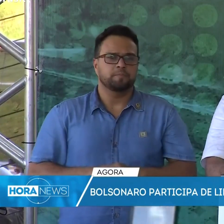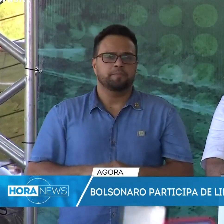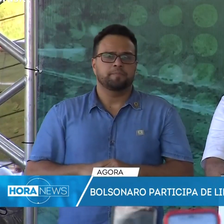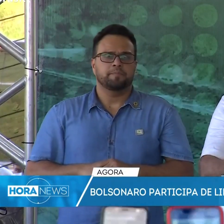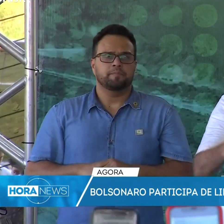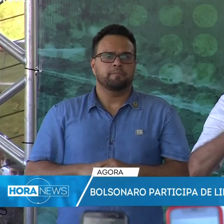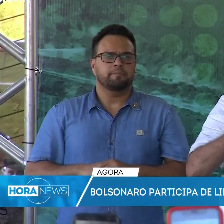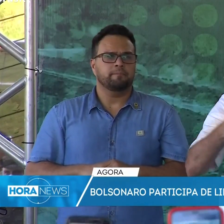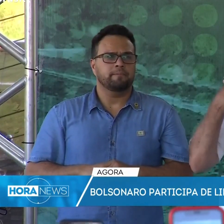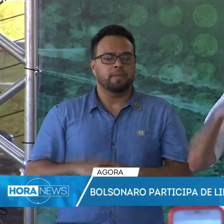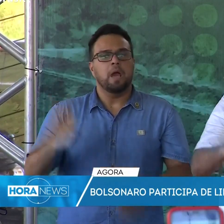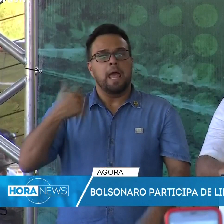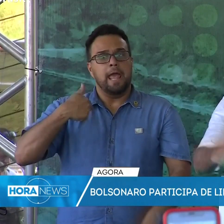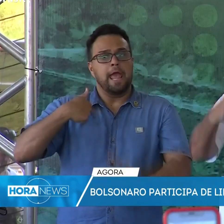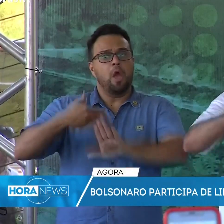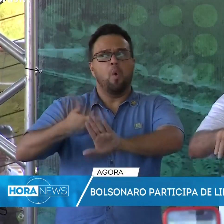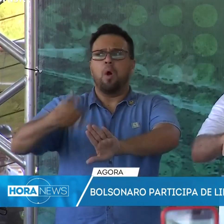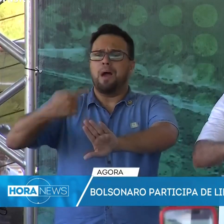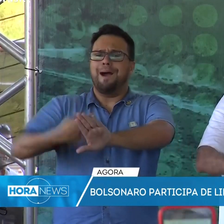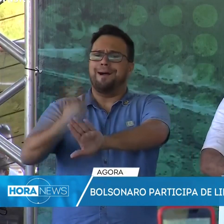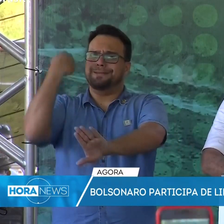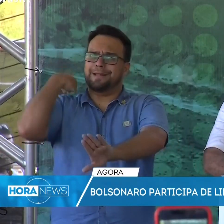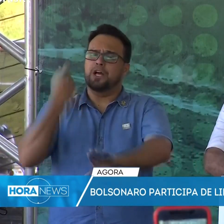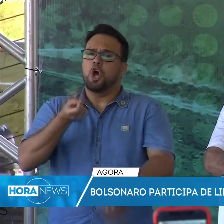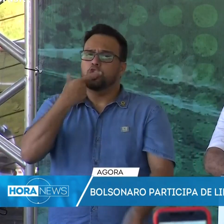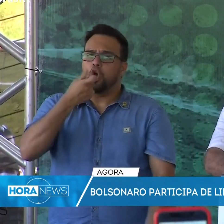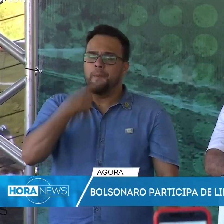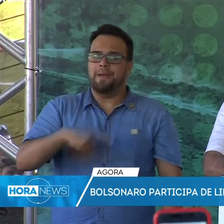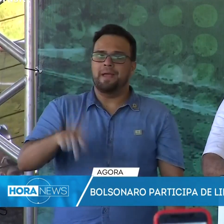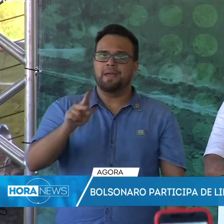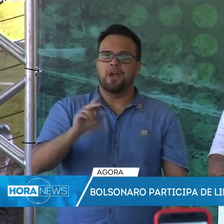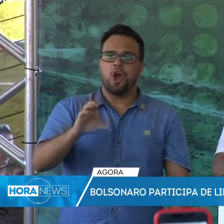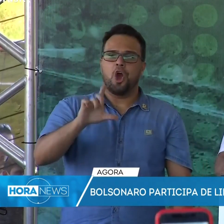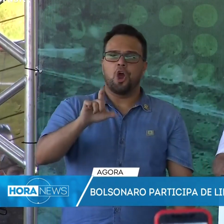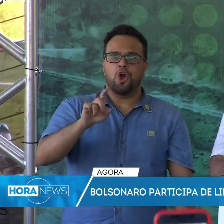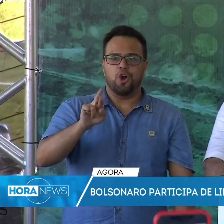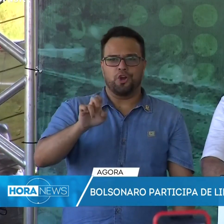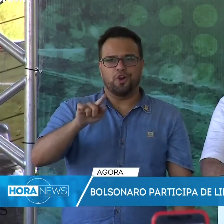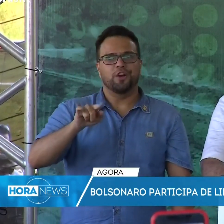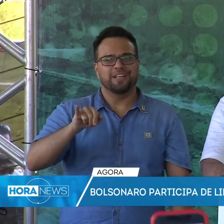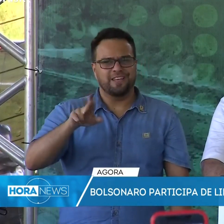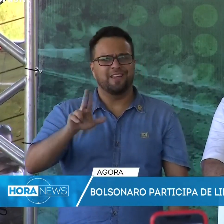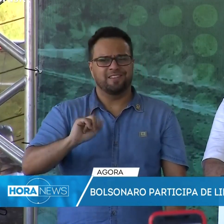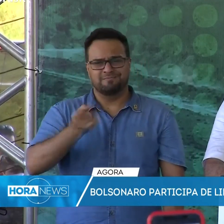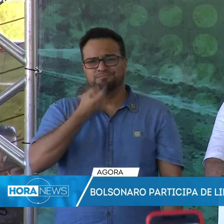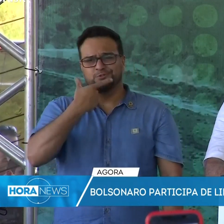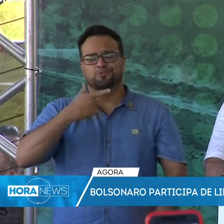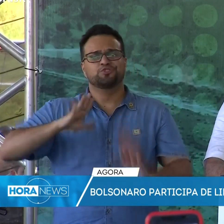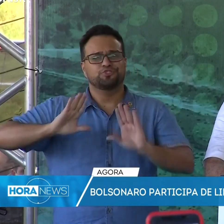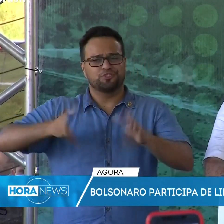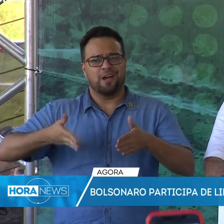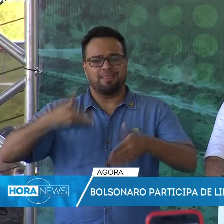a vocês que eu lá atrás tomei hidroxicloroquina.